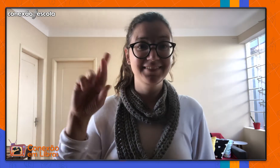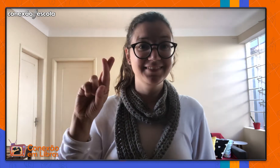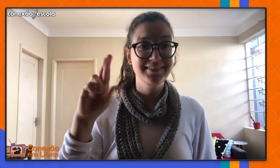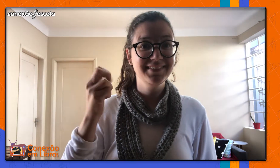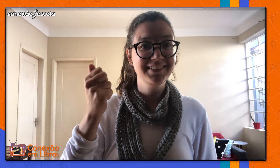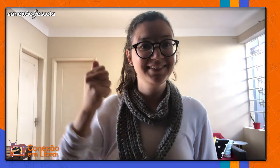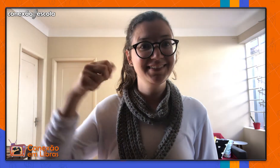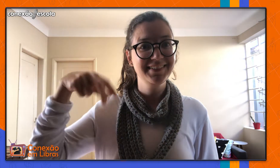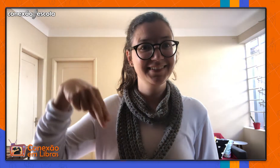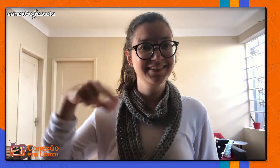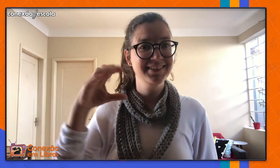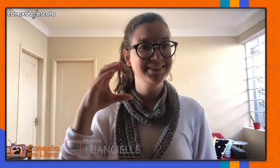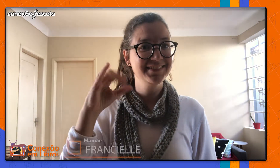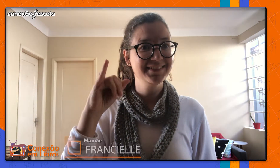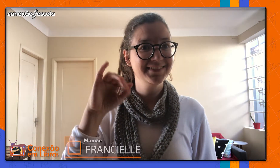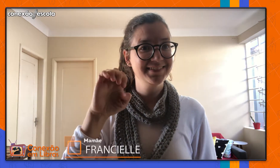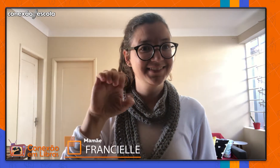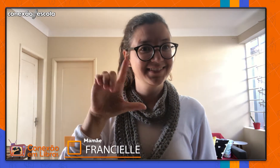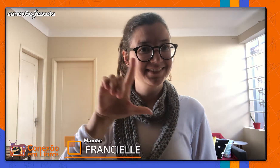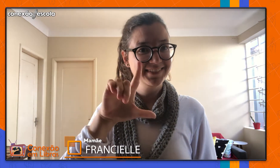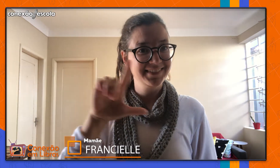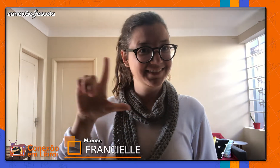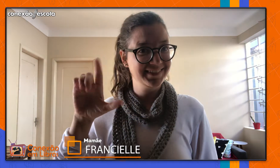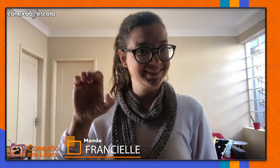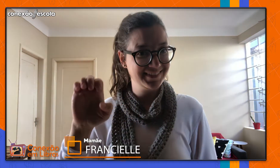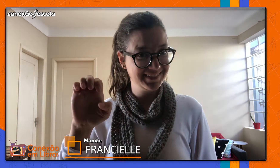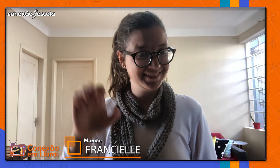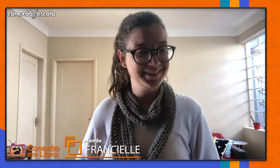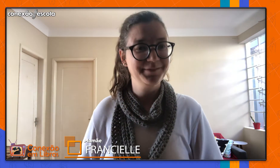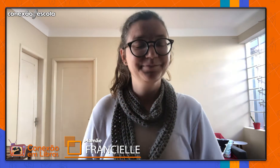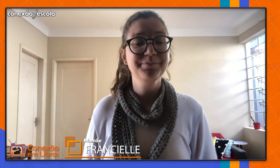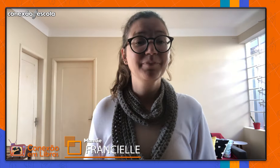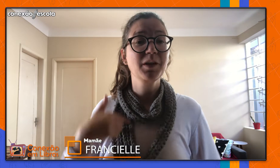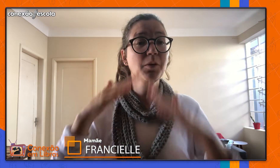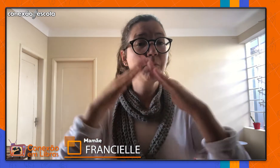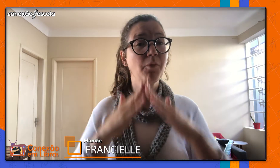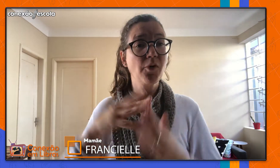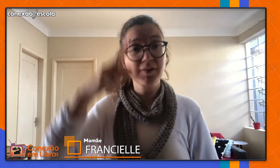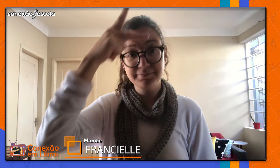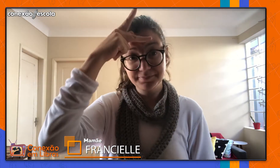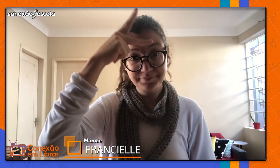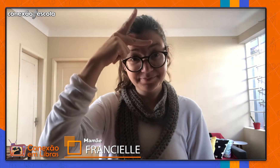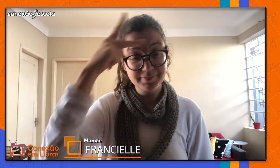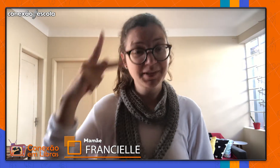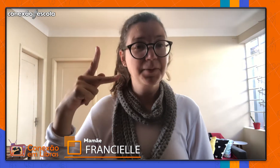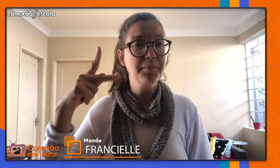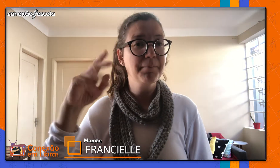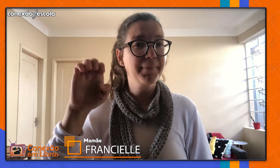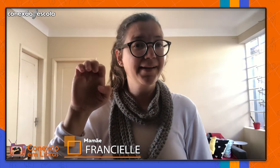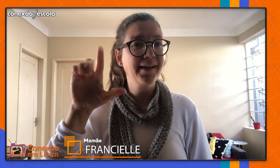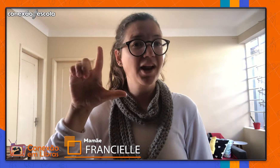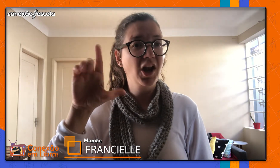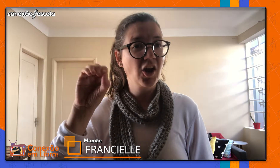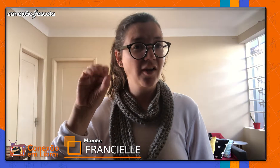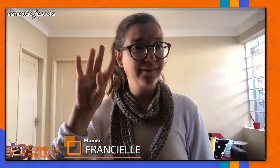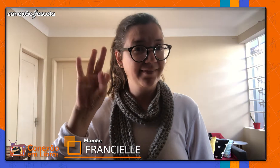surda é este e o meu nome é Franciele. Eu moro em Pelotas,